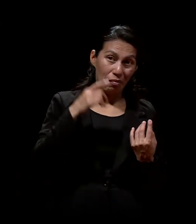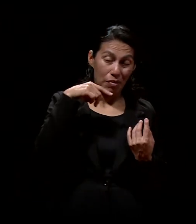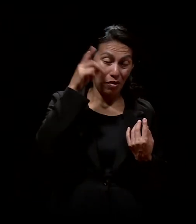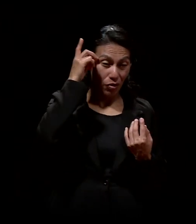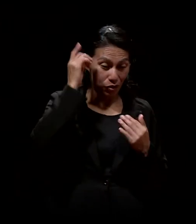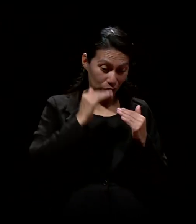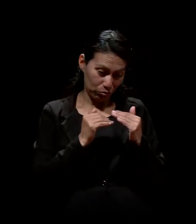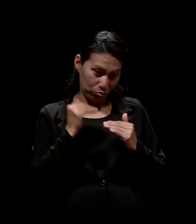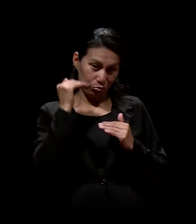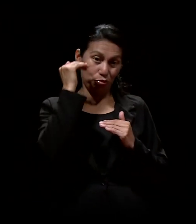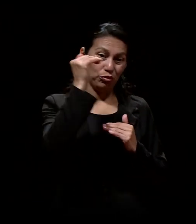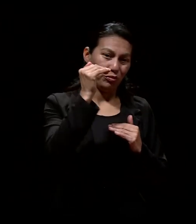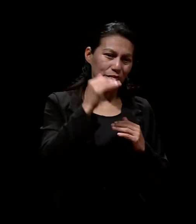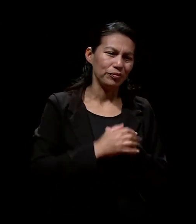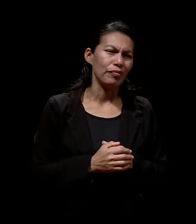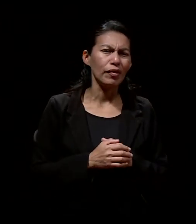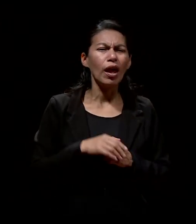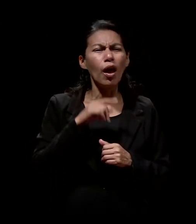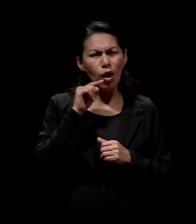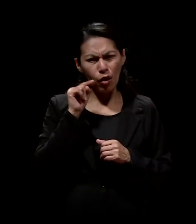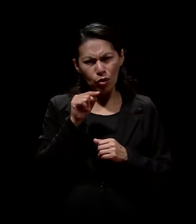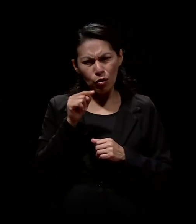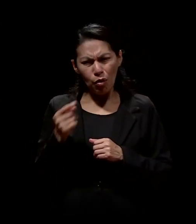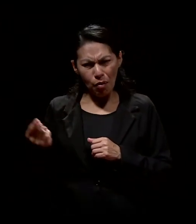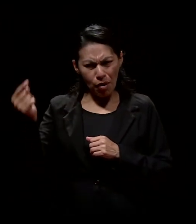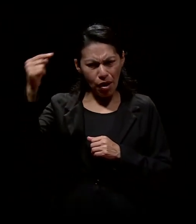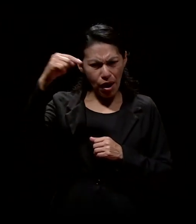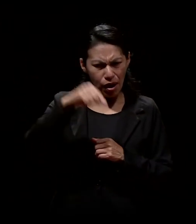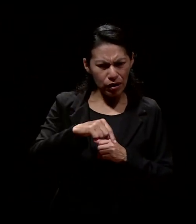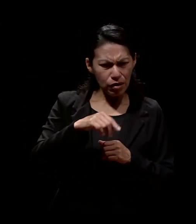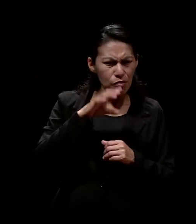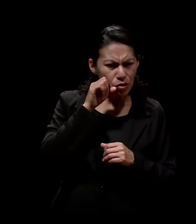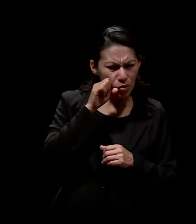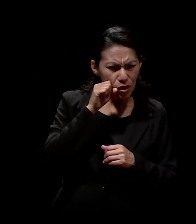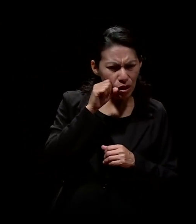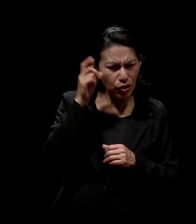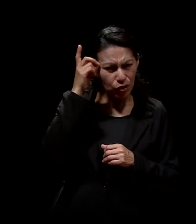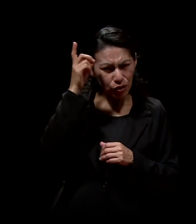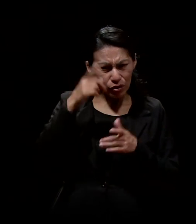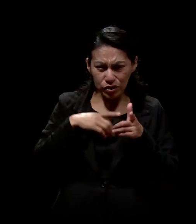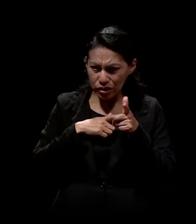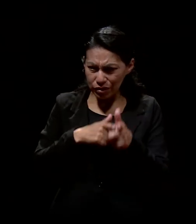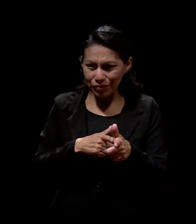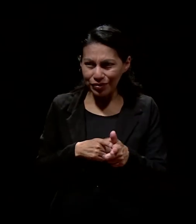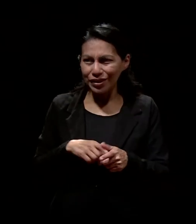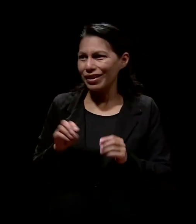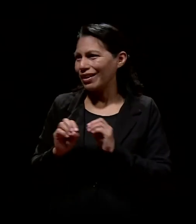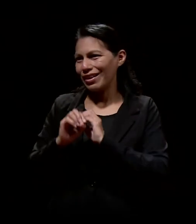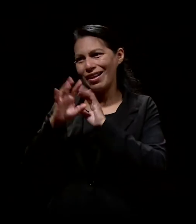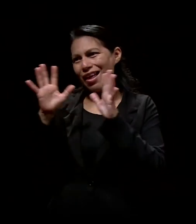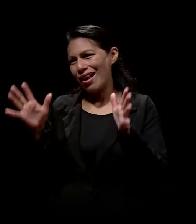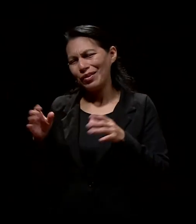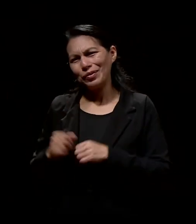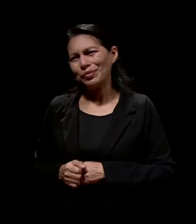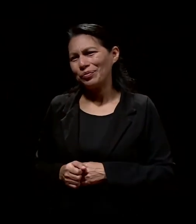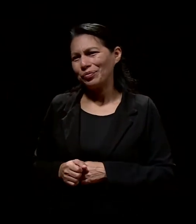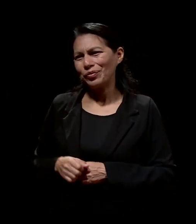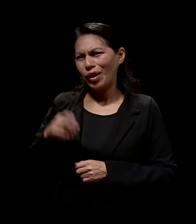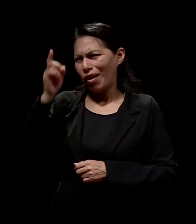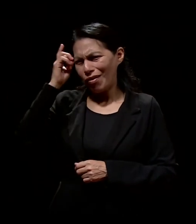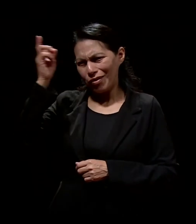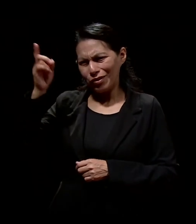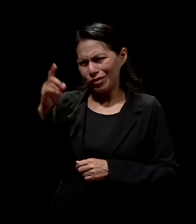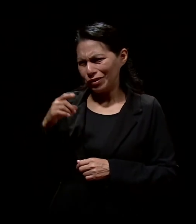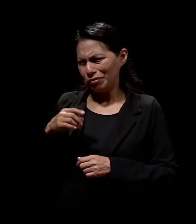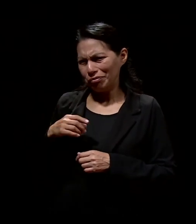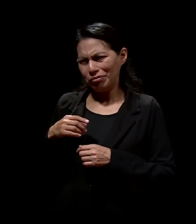Y cuando llegas aquí a Montemorelos, Dios sigue obrando. Sin duda alguna, Dios sigue obrando en mi vida.